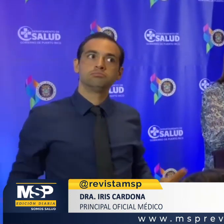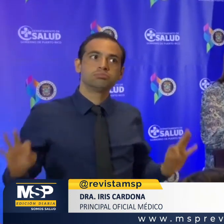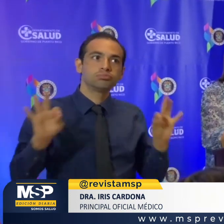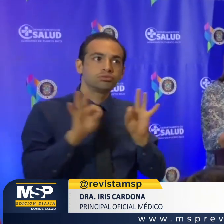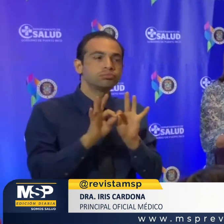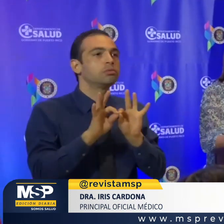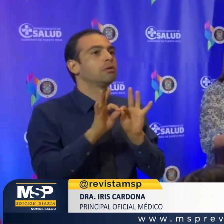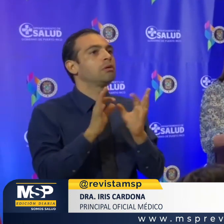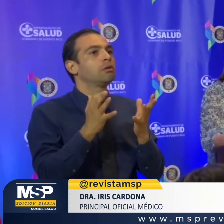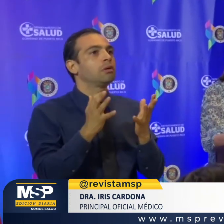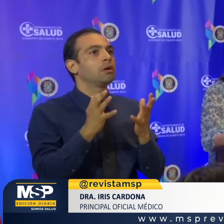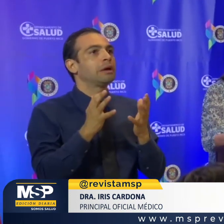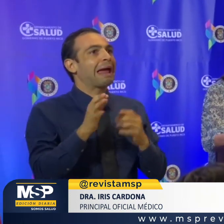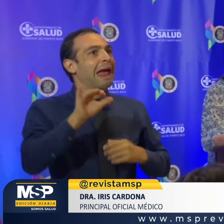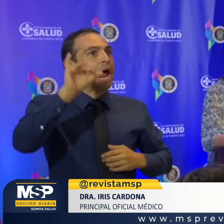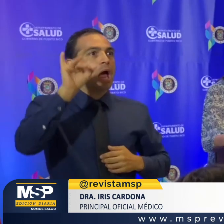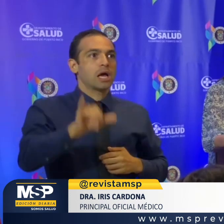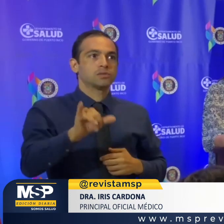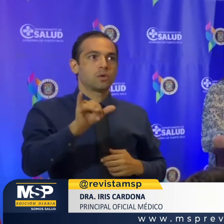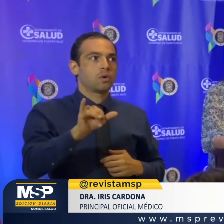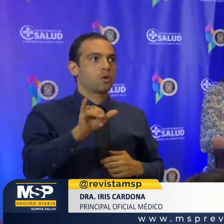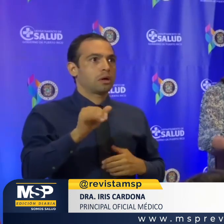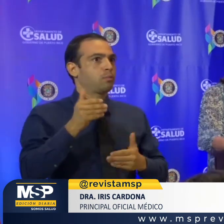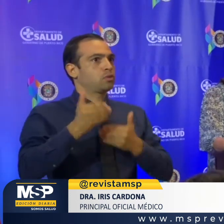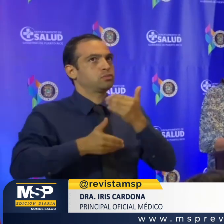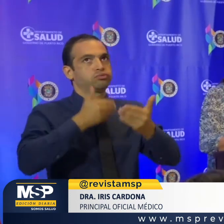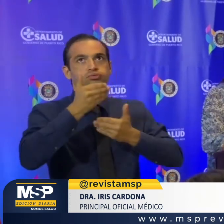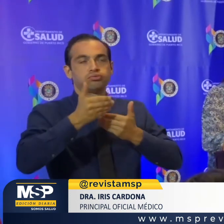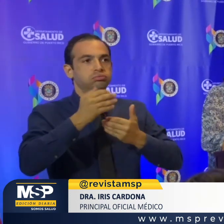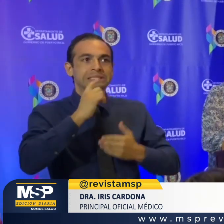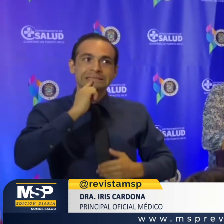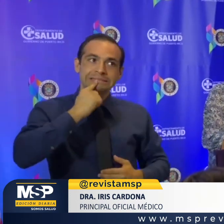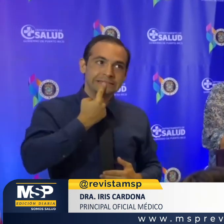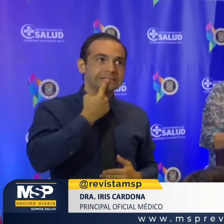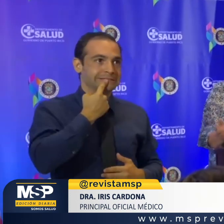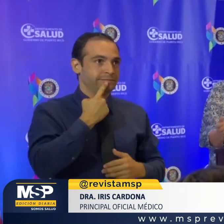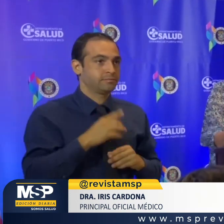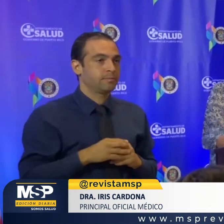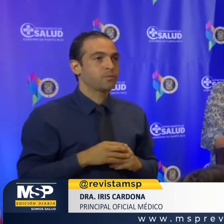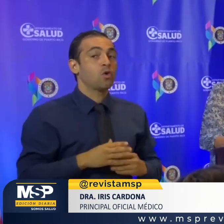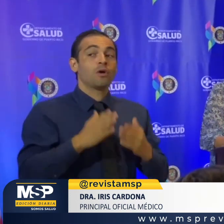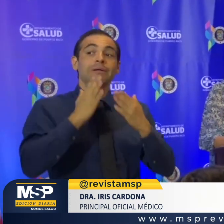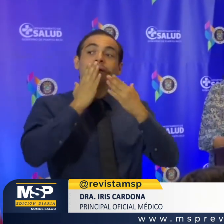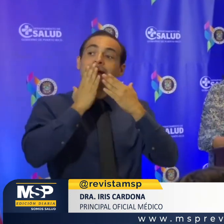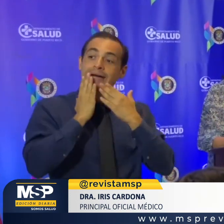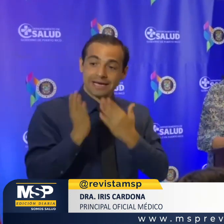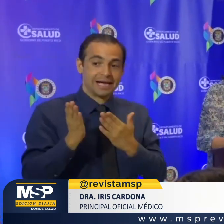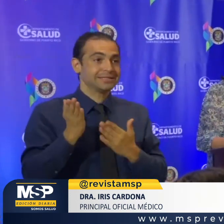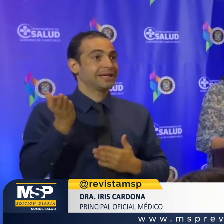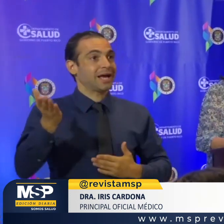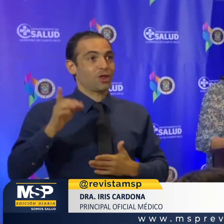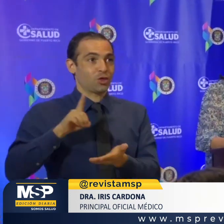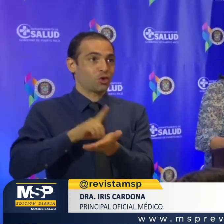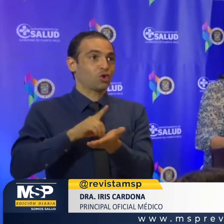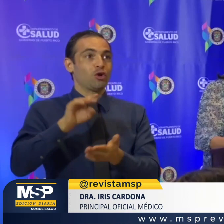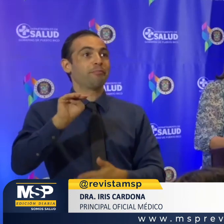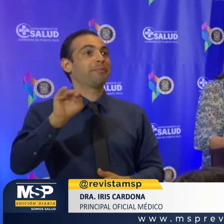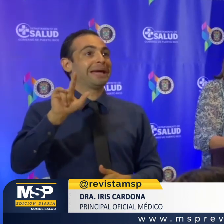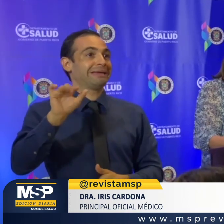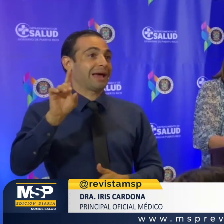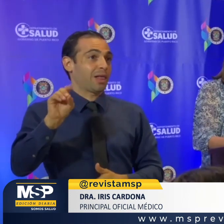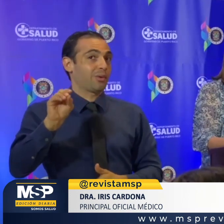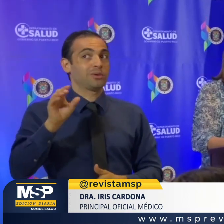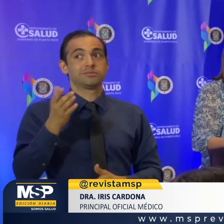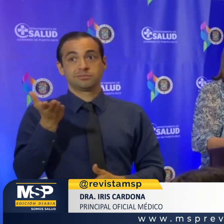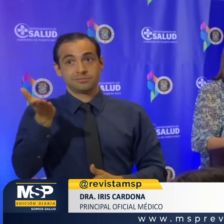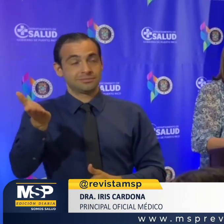ponerle o darle la relevancia que tiene este proceso de vacunación. Por lo tanto, agradecida la oportunidad, doctor Mellado,